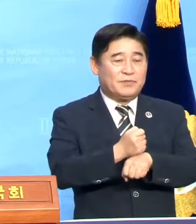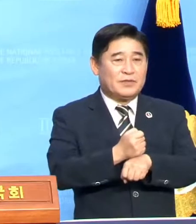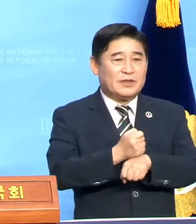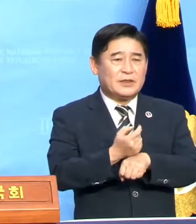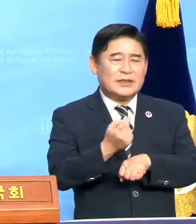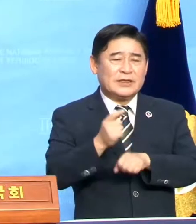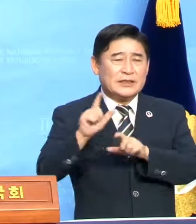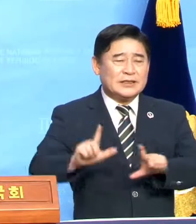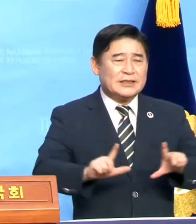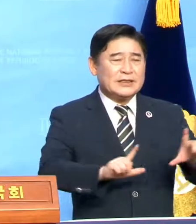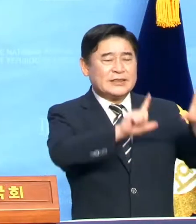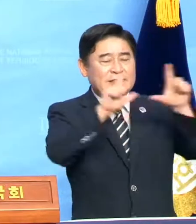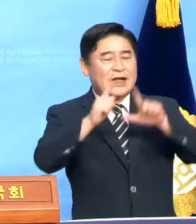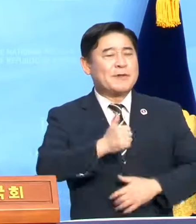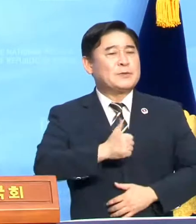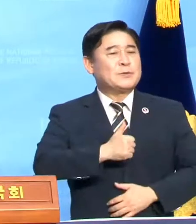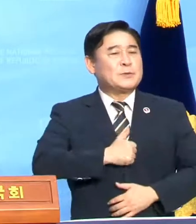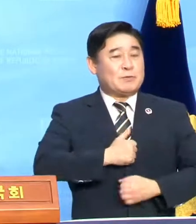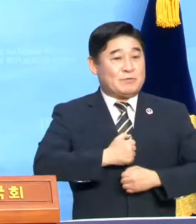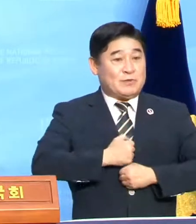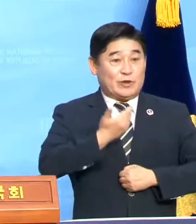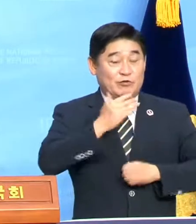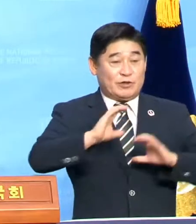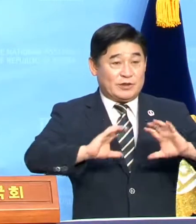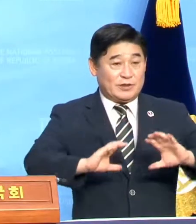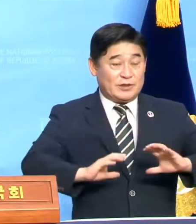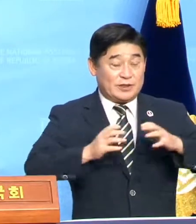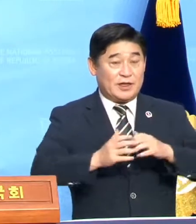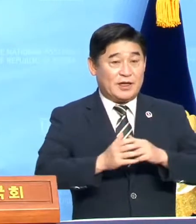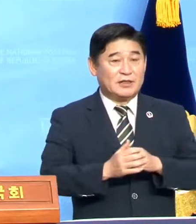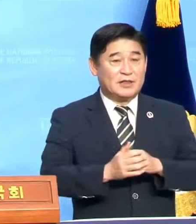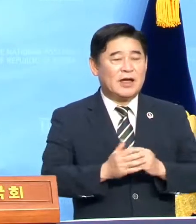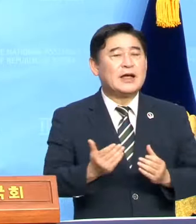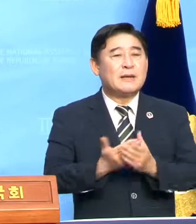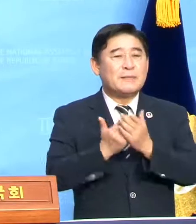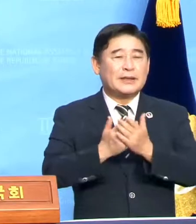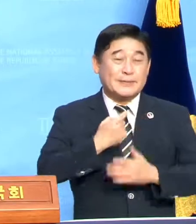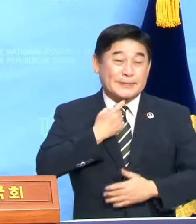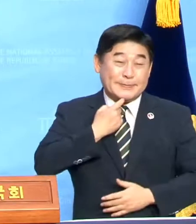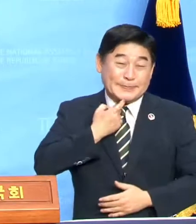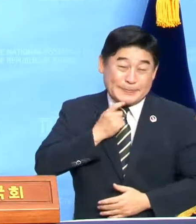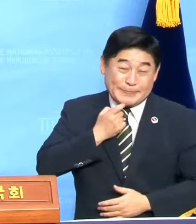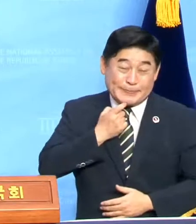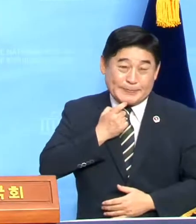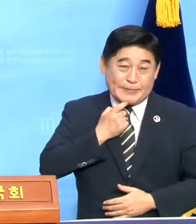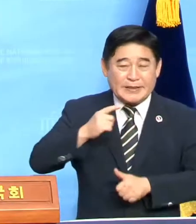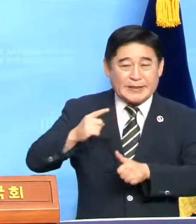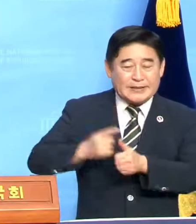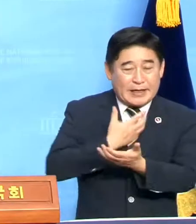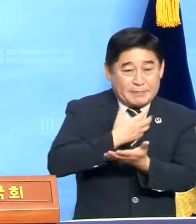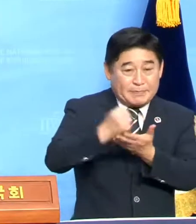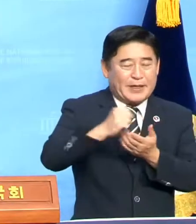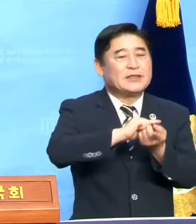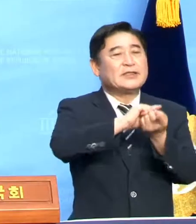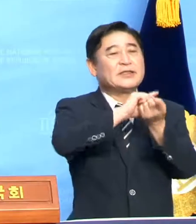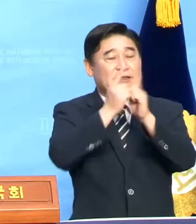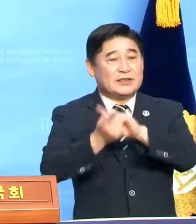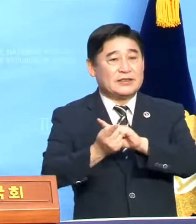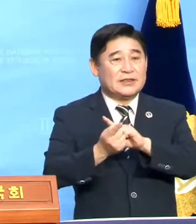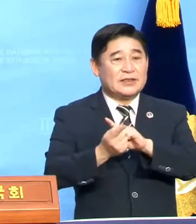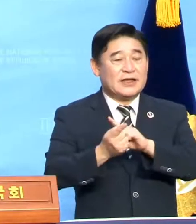삶의 존엄을 지킬 수 있는 세상입니다 오직 성장에만 매몰되어 자연을 착취하는 되시네